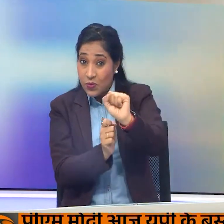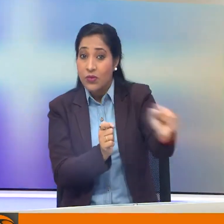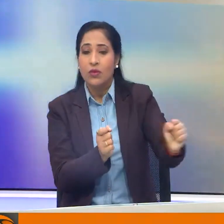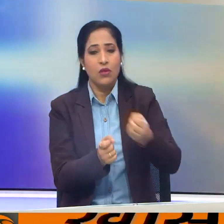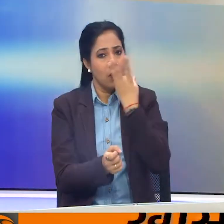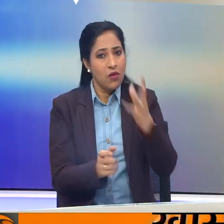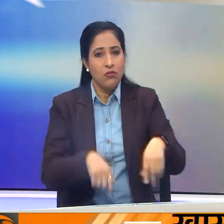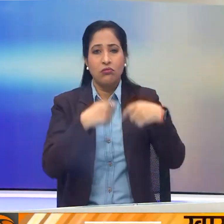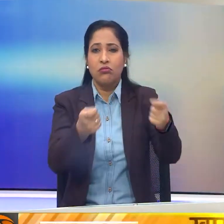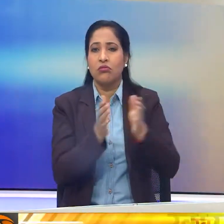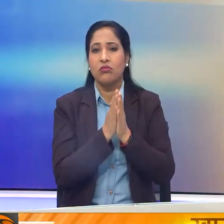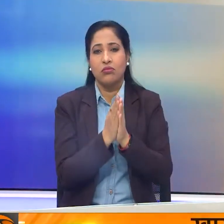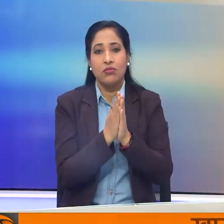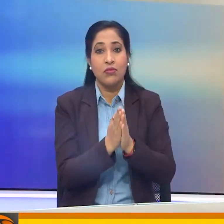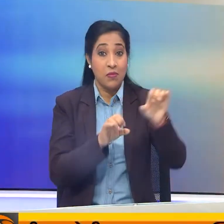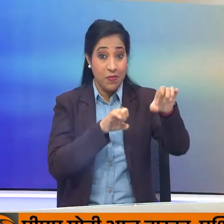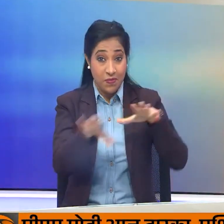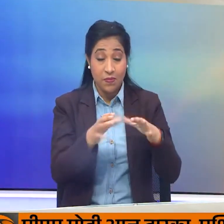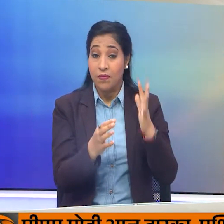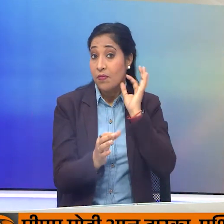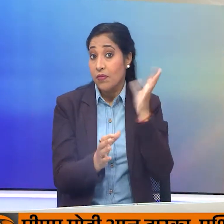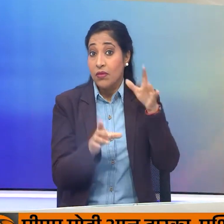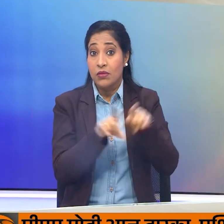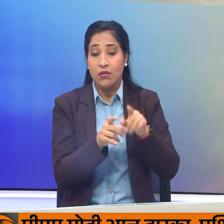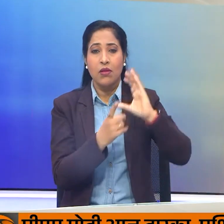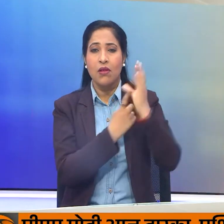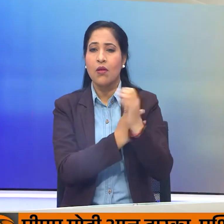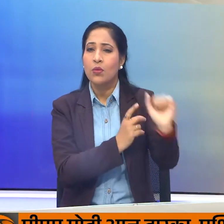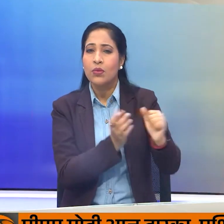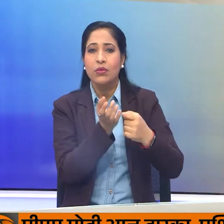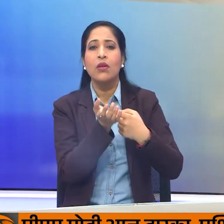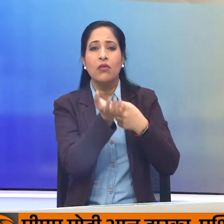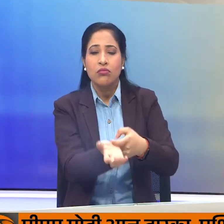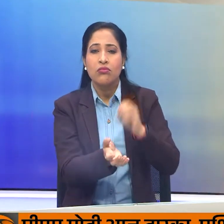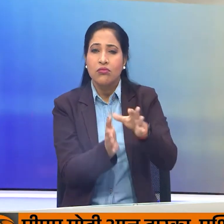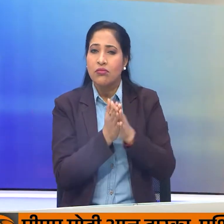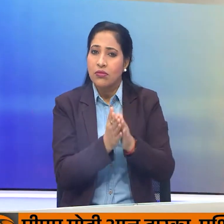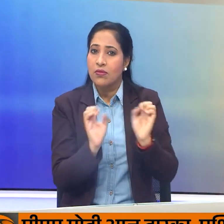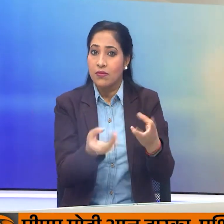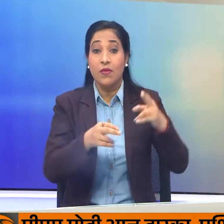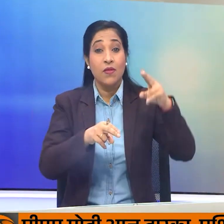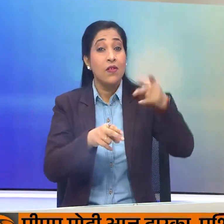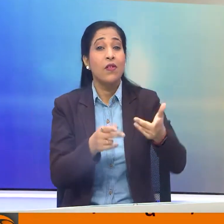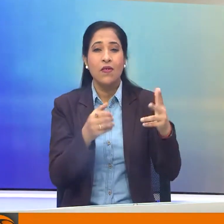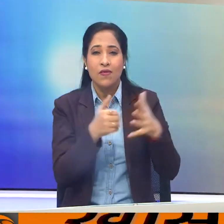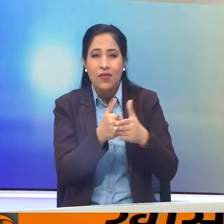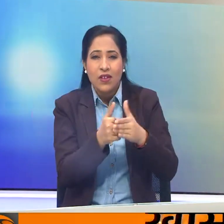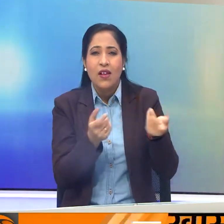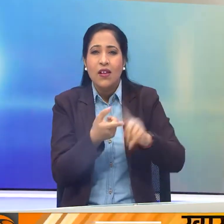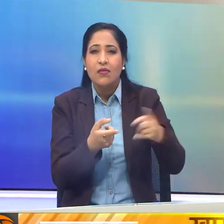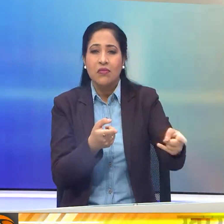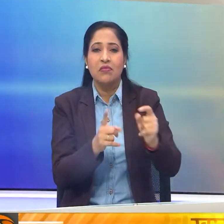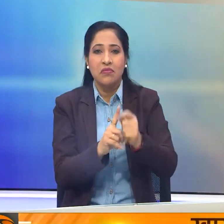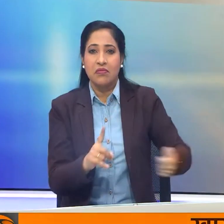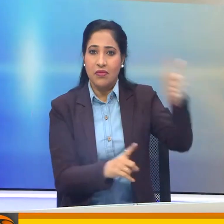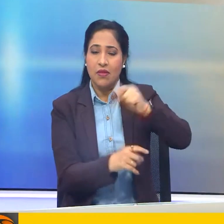करेंगे। पवित्र शहर मशहद में अंतिम संस्कार की तैयारियां शुरू हो चुकी हैं। गुरुवार को ईरान के दिवंगत राष्ट्रपति और विदेश मंत्री को